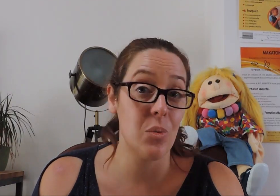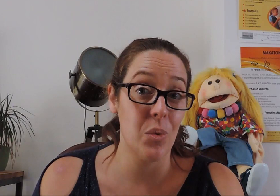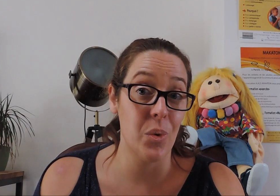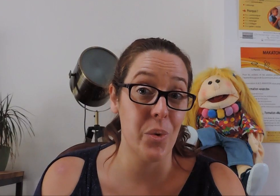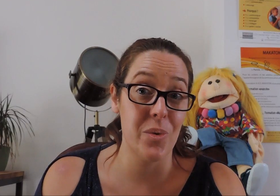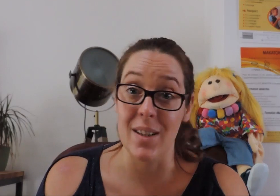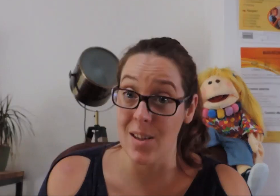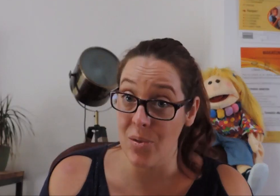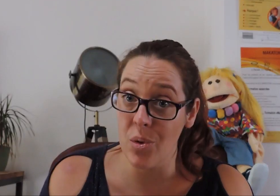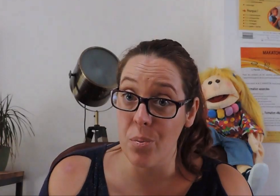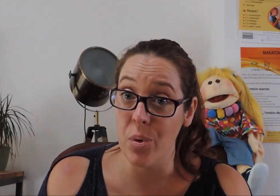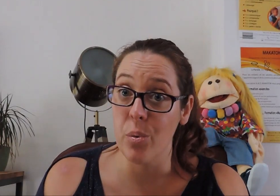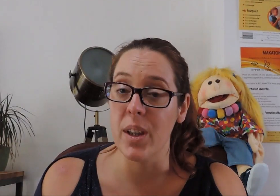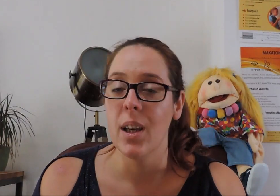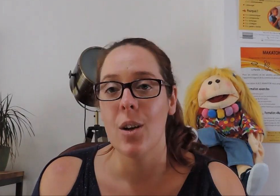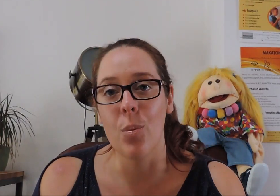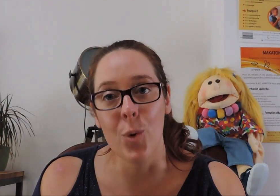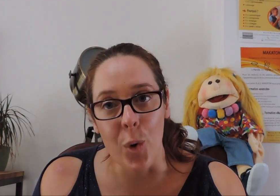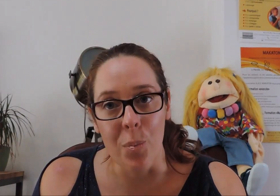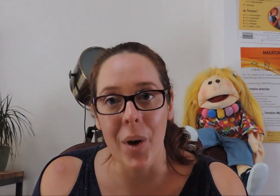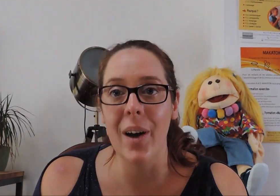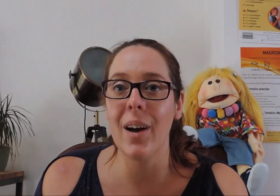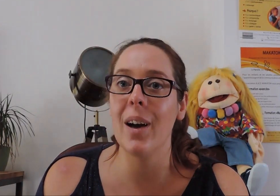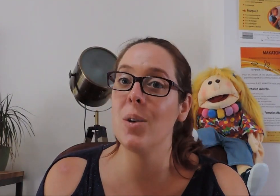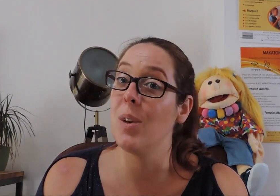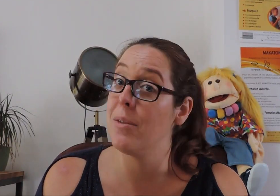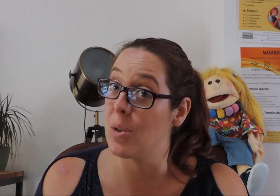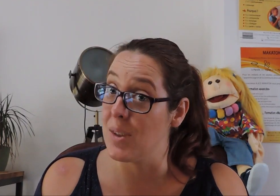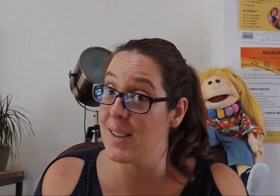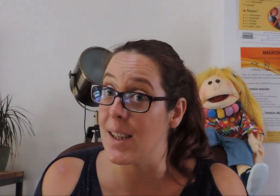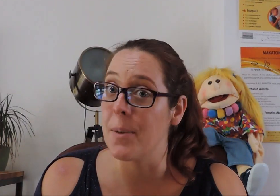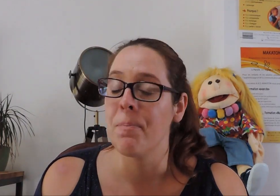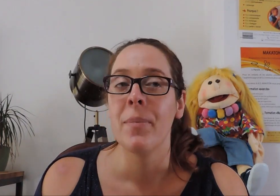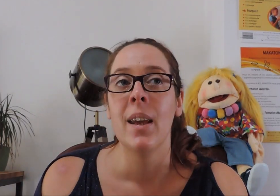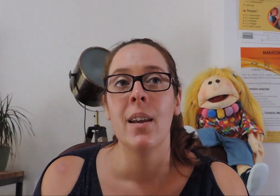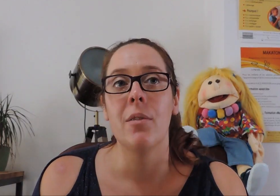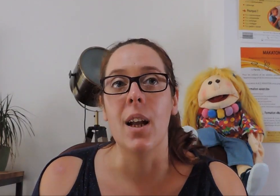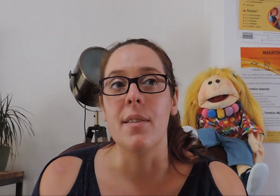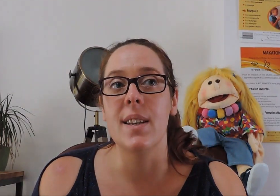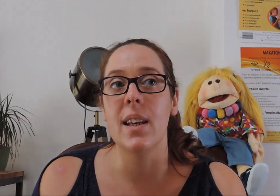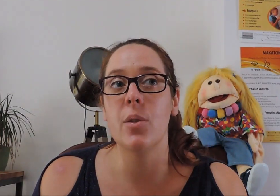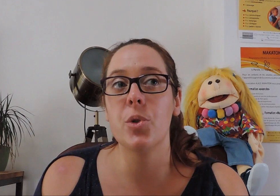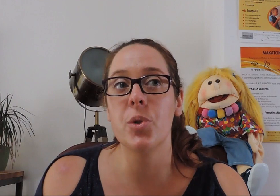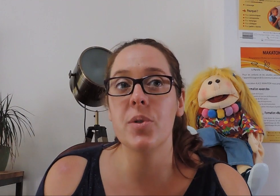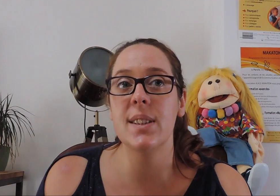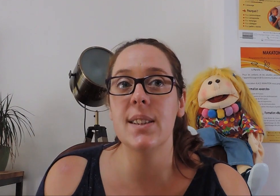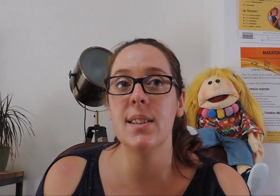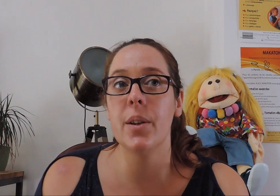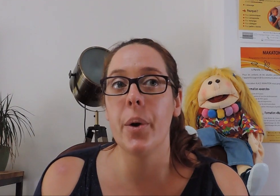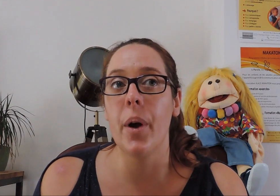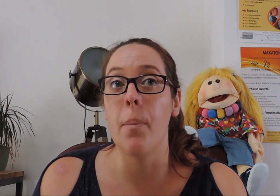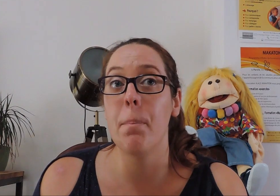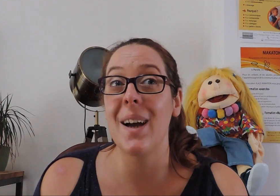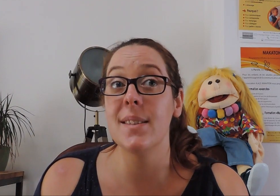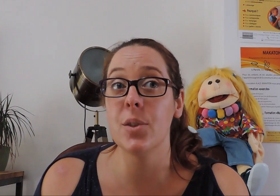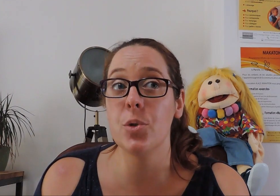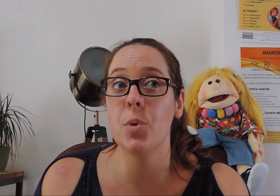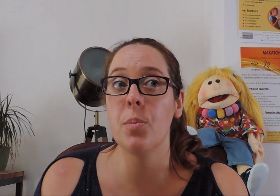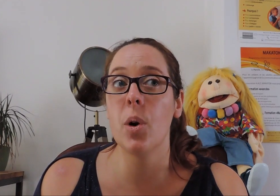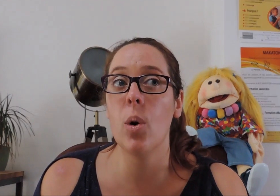sont satisfaisants pour lui comme le repas ou la vie quotidienne voilà c'est quelque chose qui euh à partir du moment